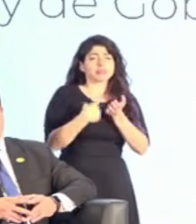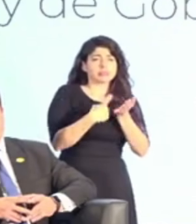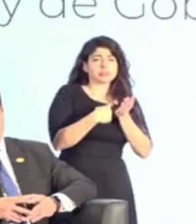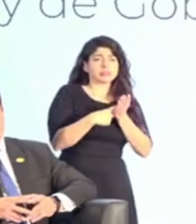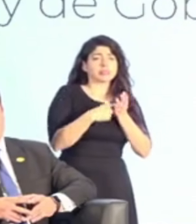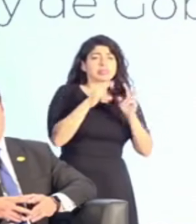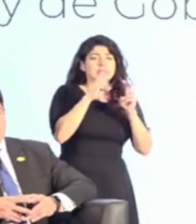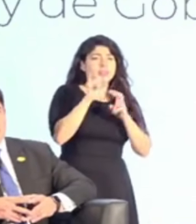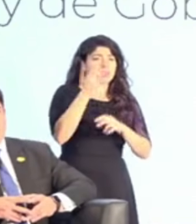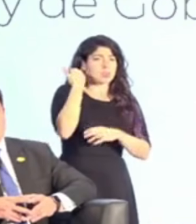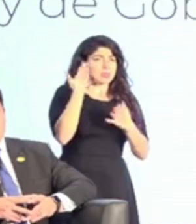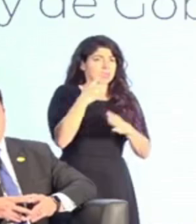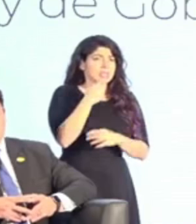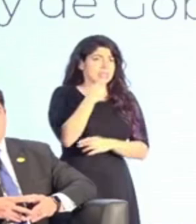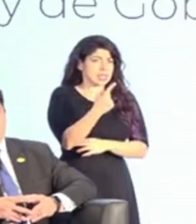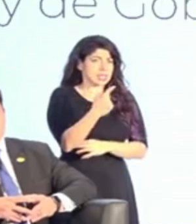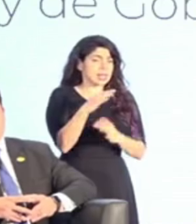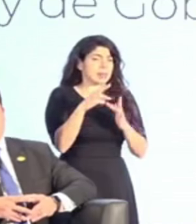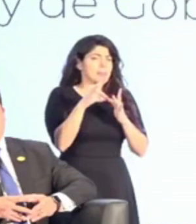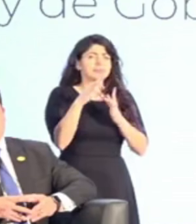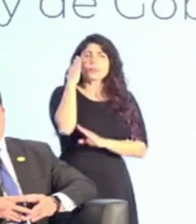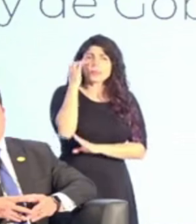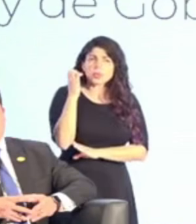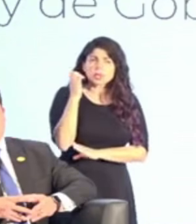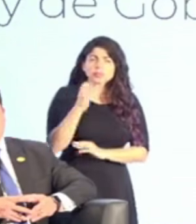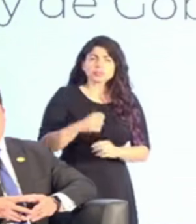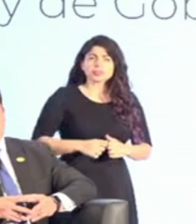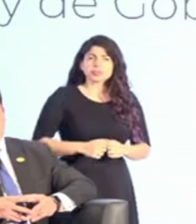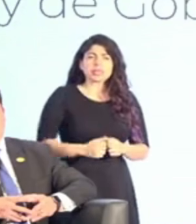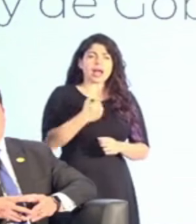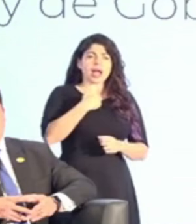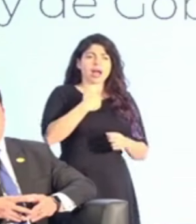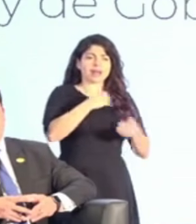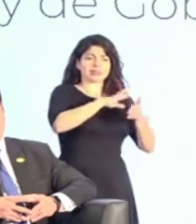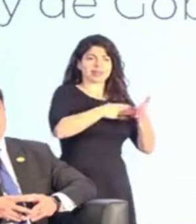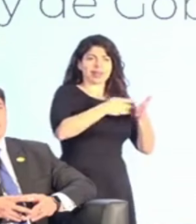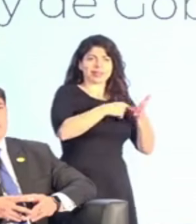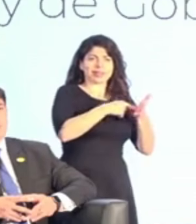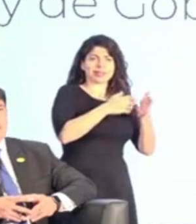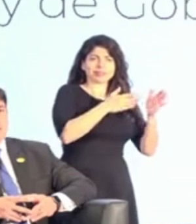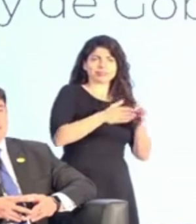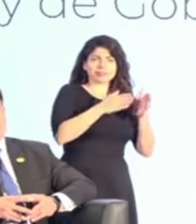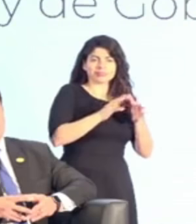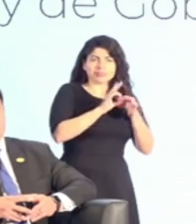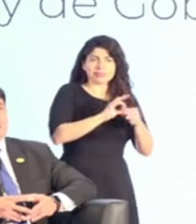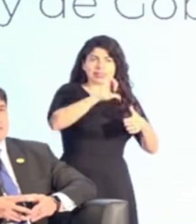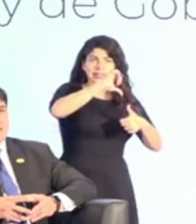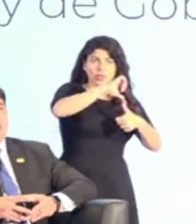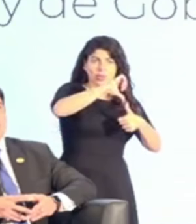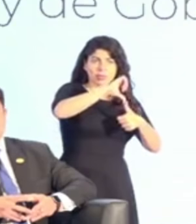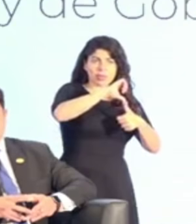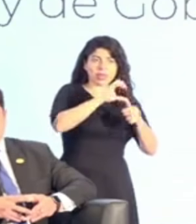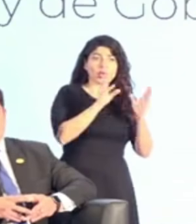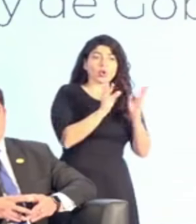compartí inicialmente, particularmente porque tenemos una agenda en la cumbre Centroamérica, la cumbre